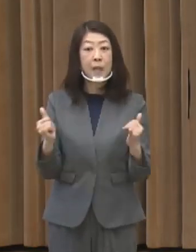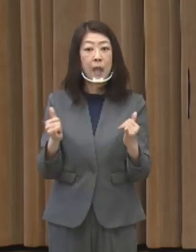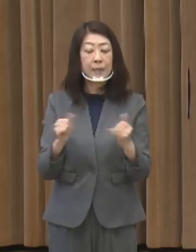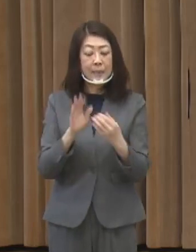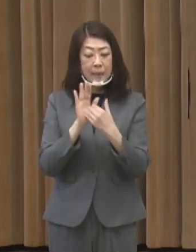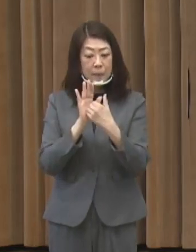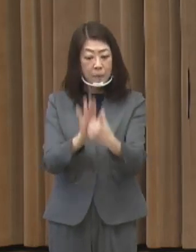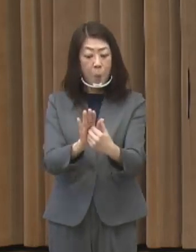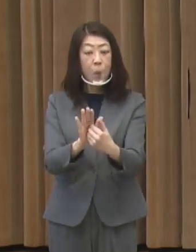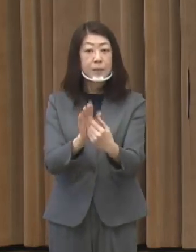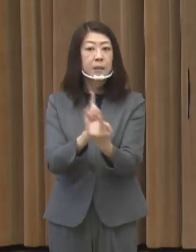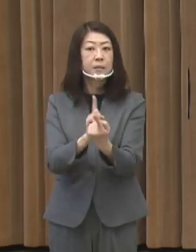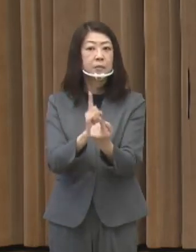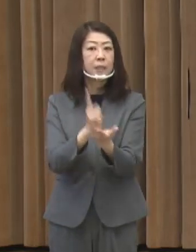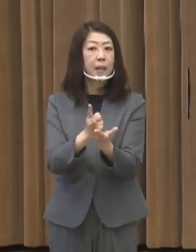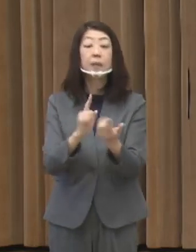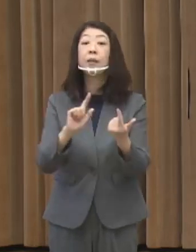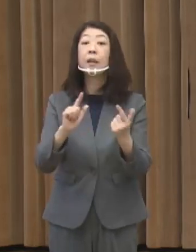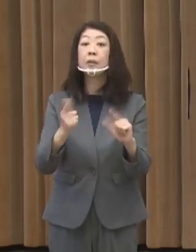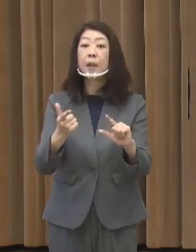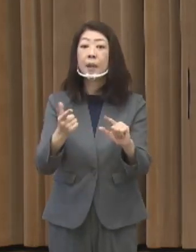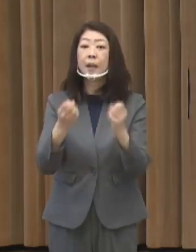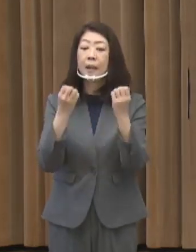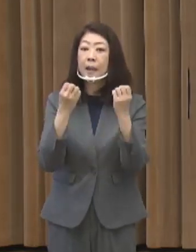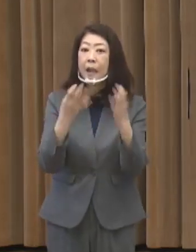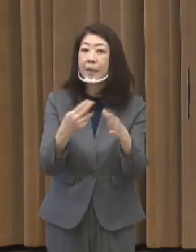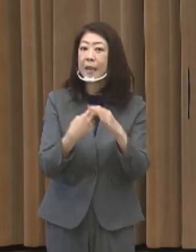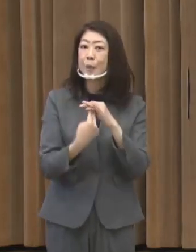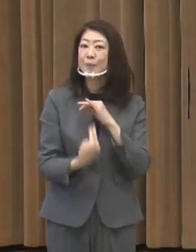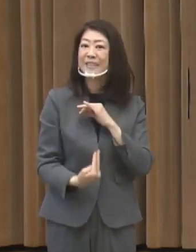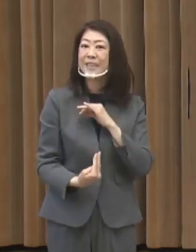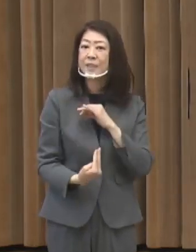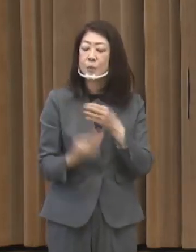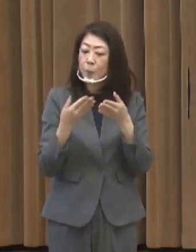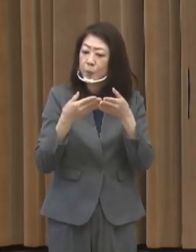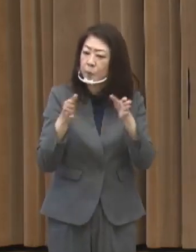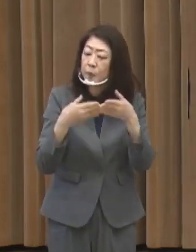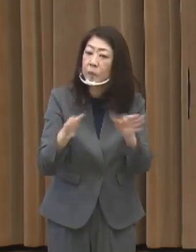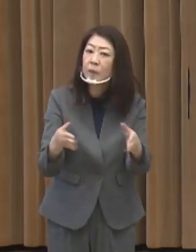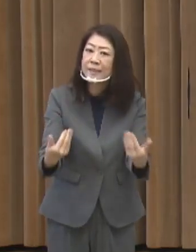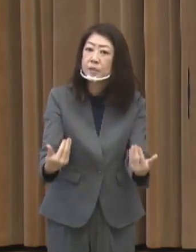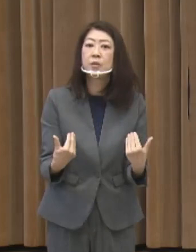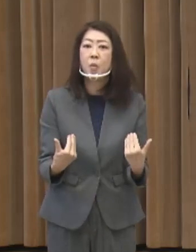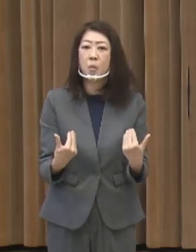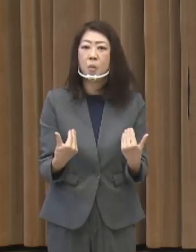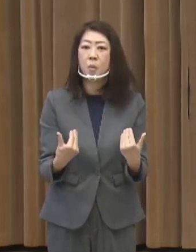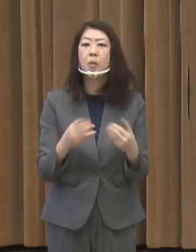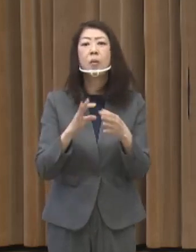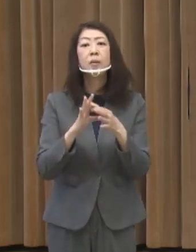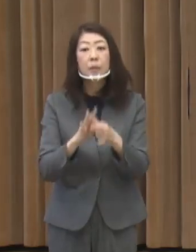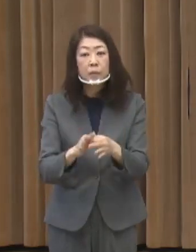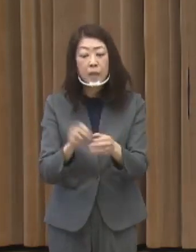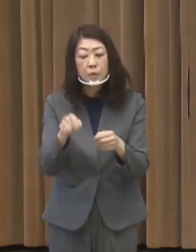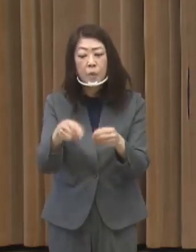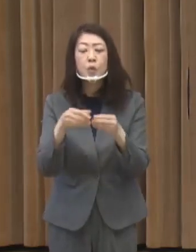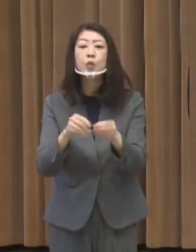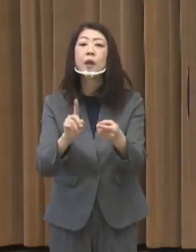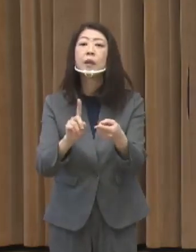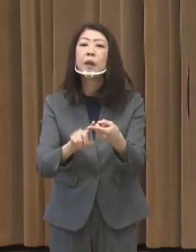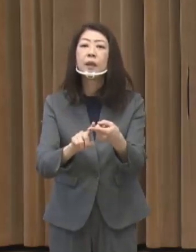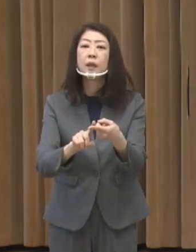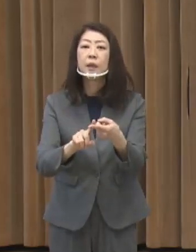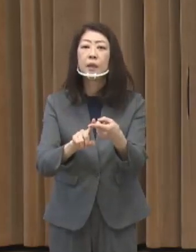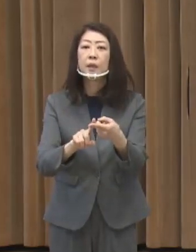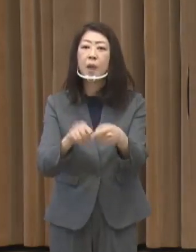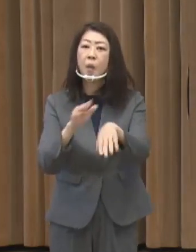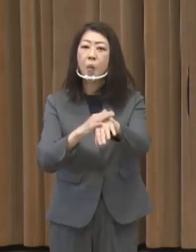けではなく、先ほど申し上げたとおり新たなビジネス展開も求められるため、これらの具体的な小規模の